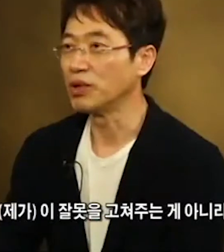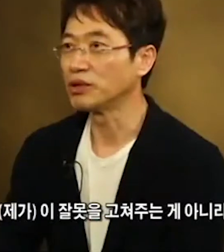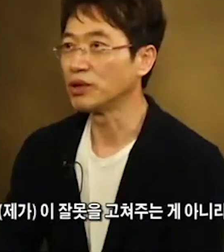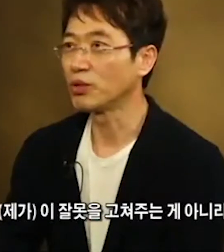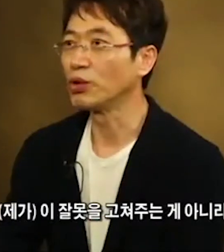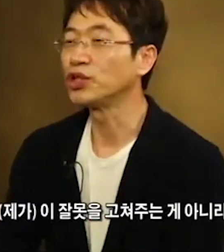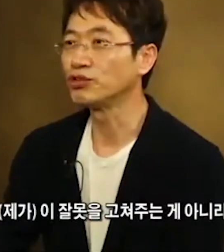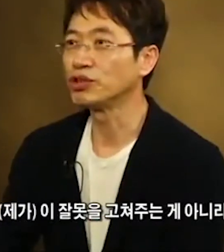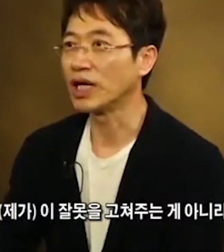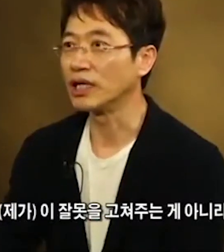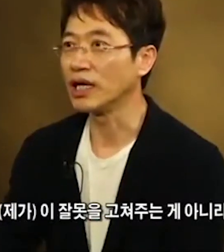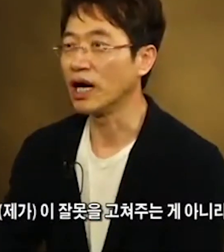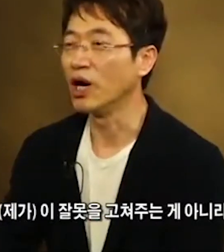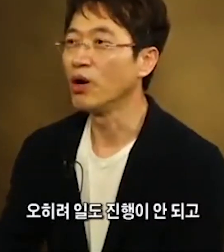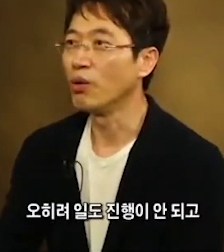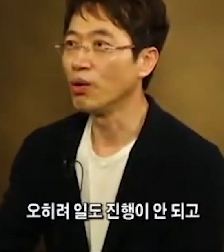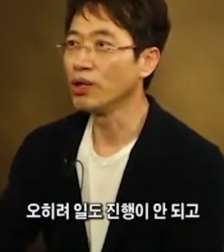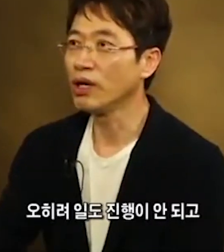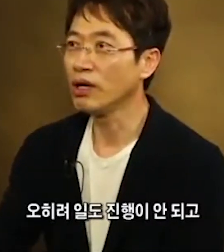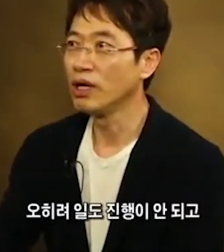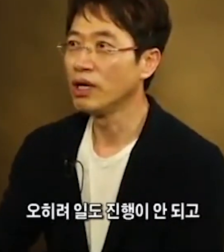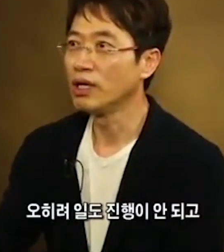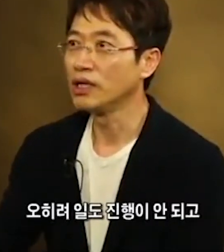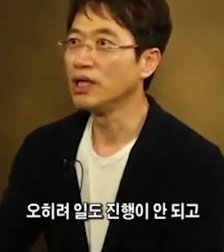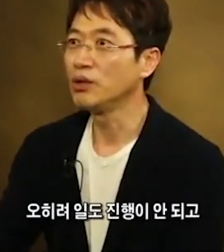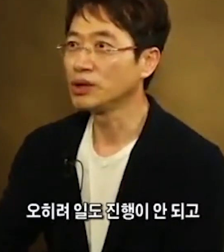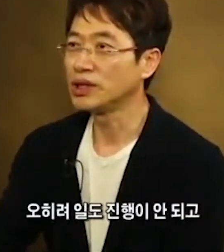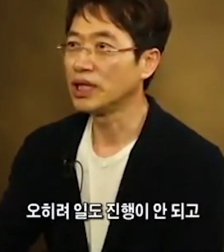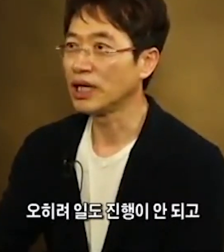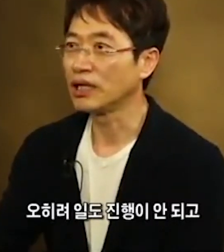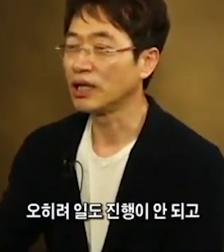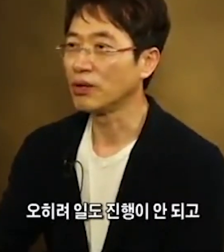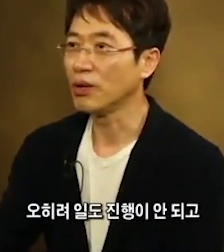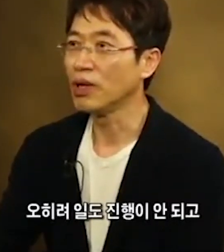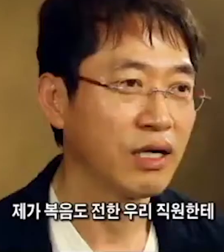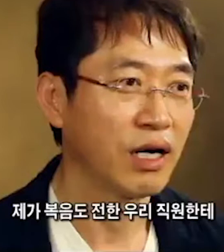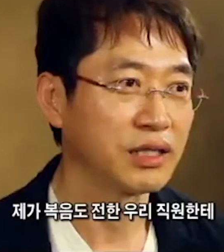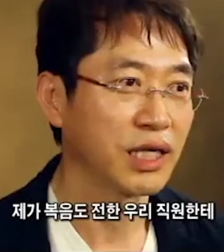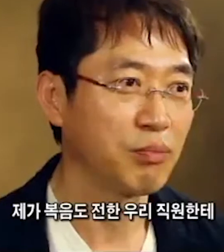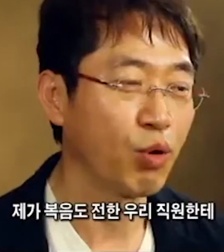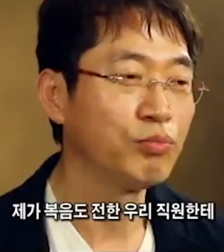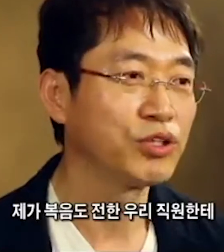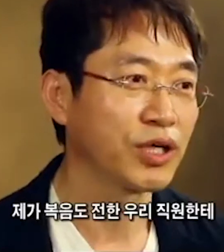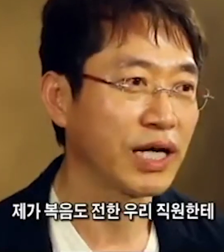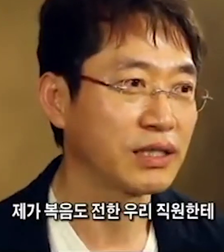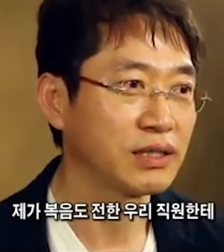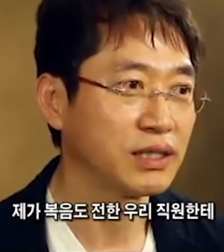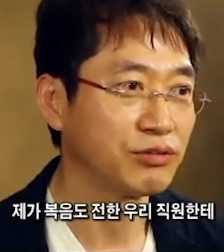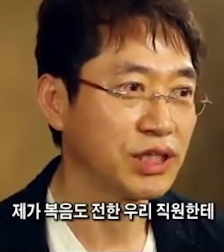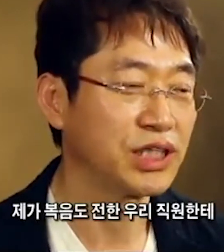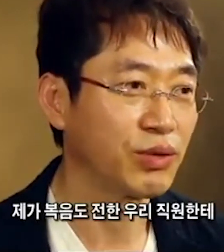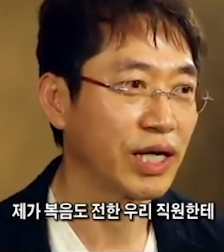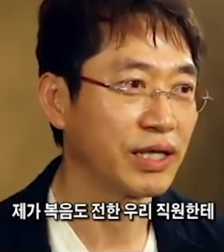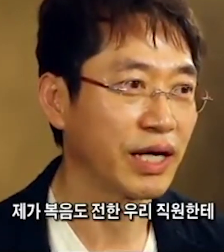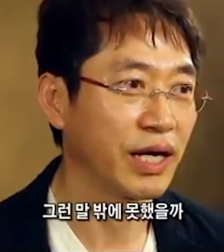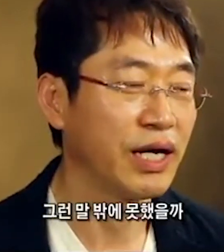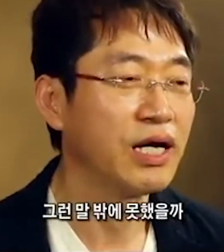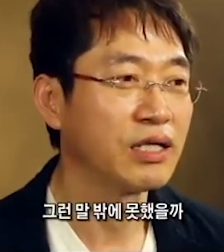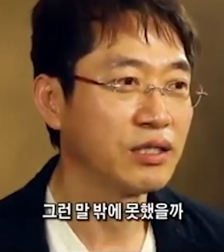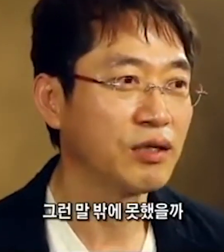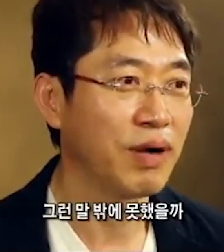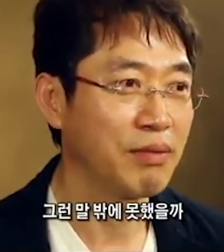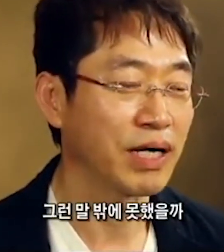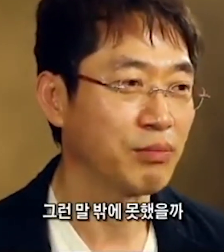이 잘못을 고쳐주는 게 아니라 오히려 일도 진행이 안 되고 제가 복음도 전한 우리